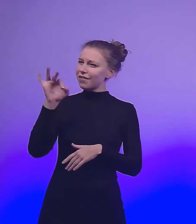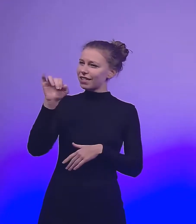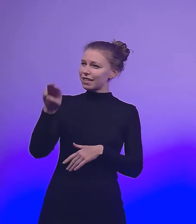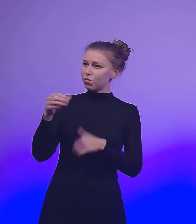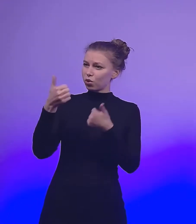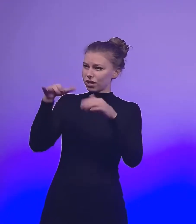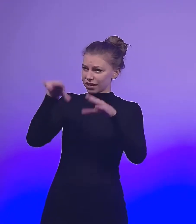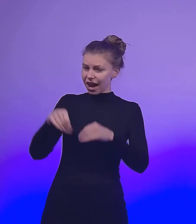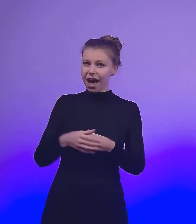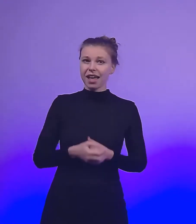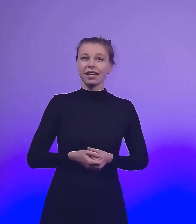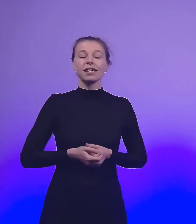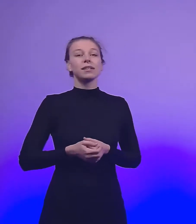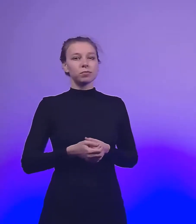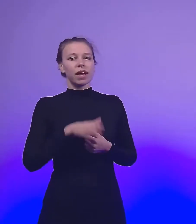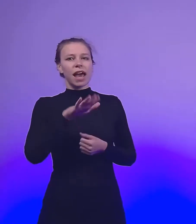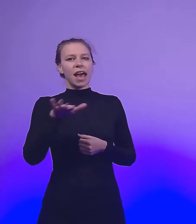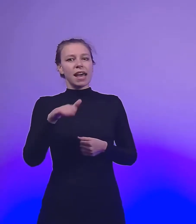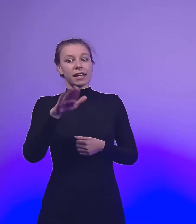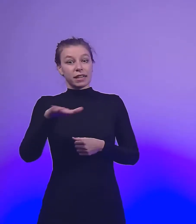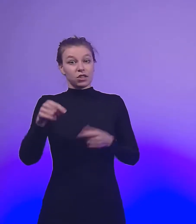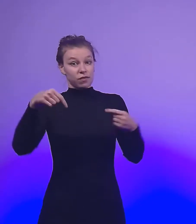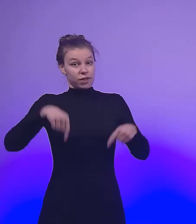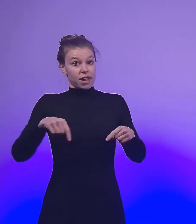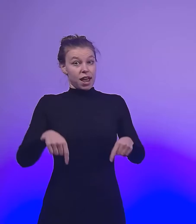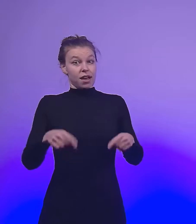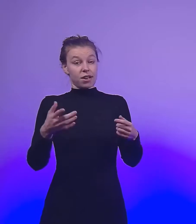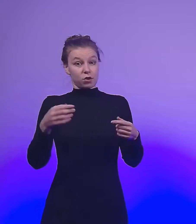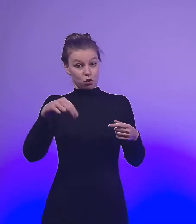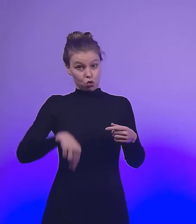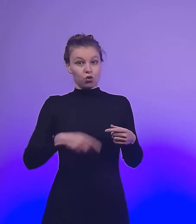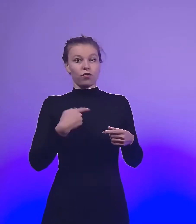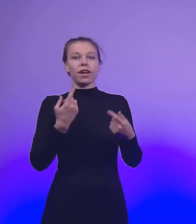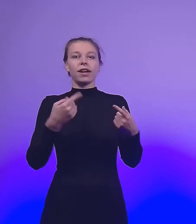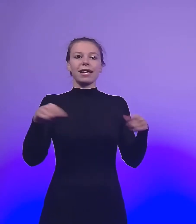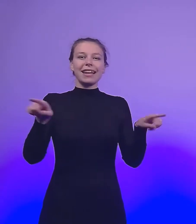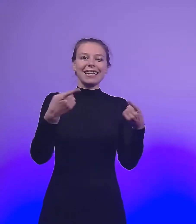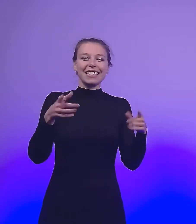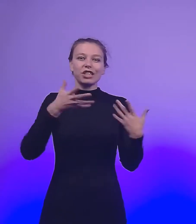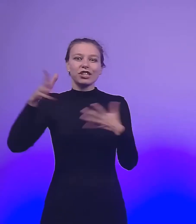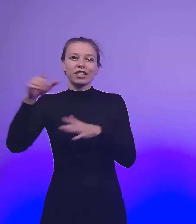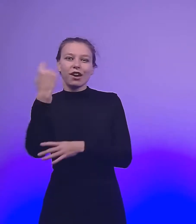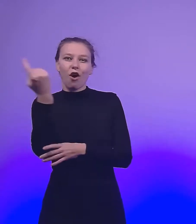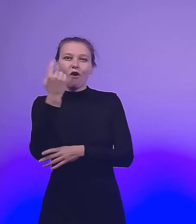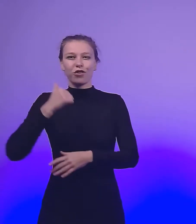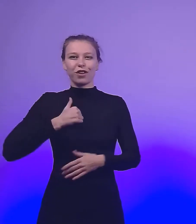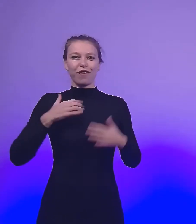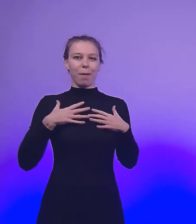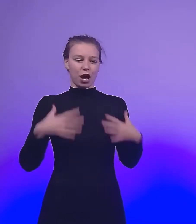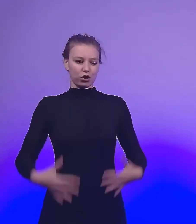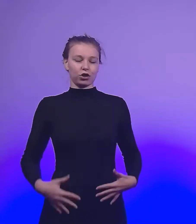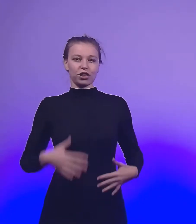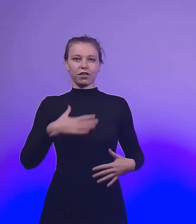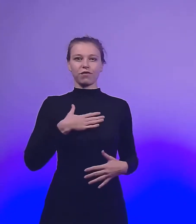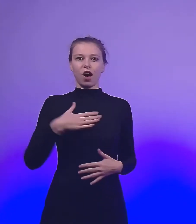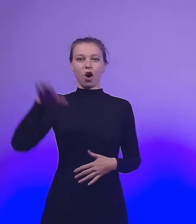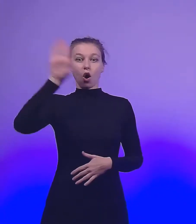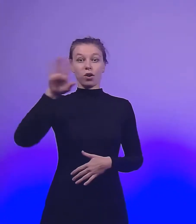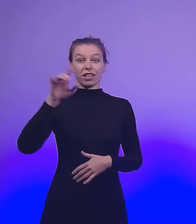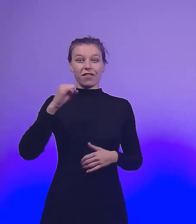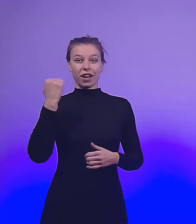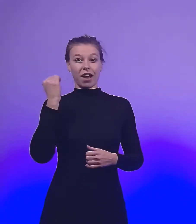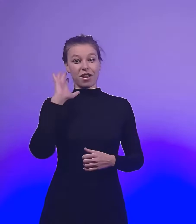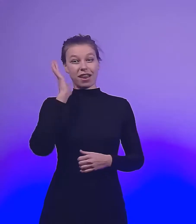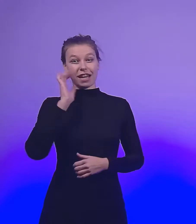jongen. Hey kids, en we gaan met elkaar weer een liedje zingen over de wapenrusting van God. En we gaan lekker marcheren met elkaar, dus doe met ons